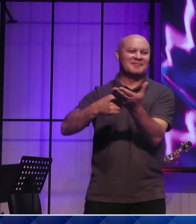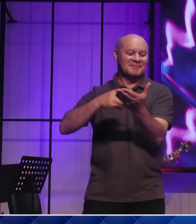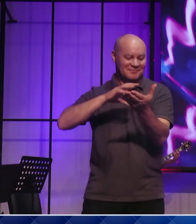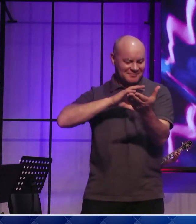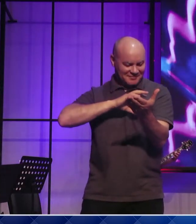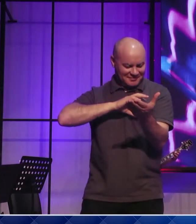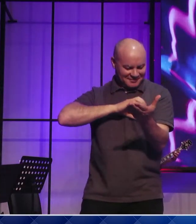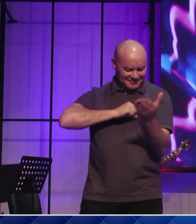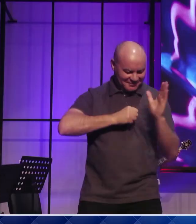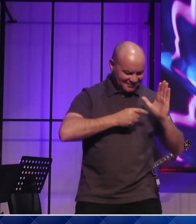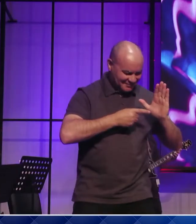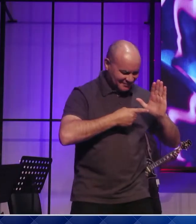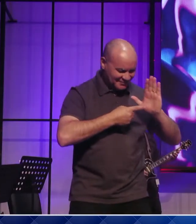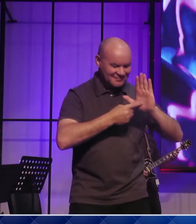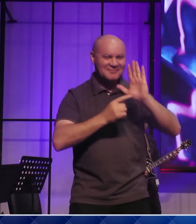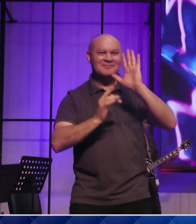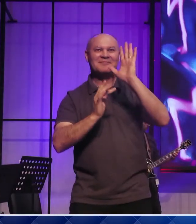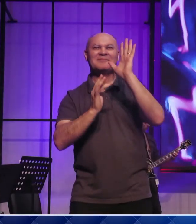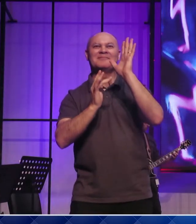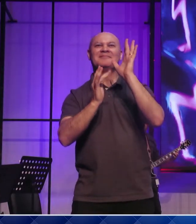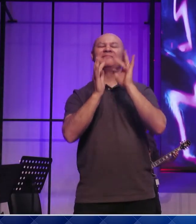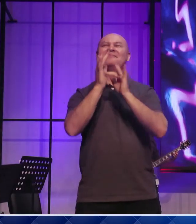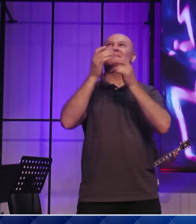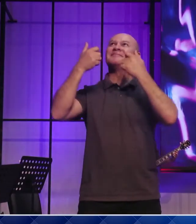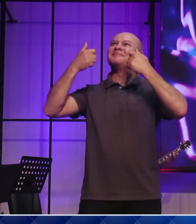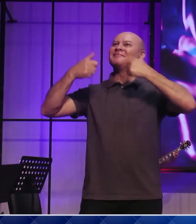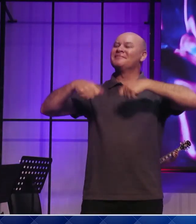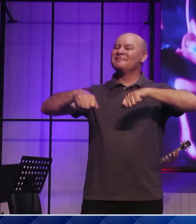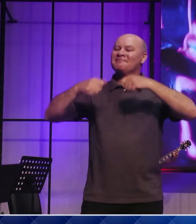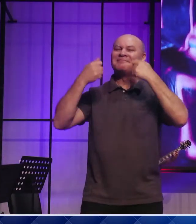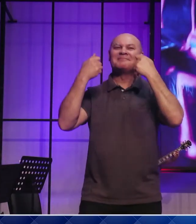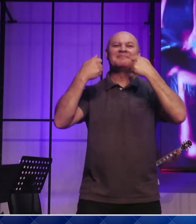Eu preciso de ti,